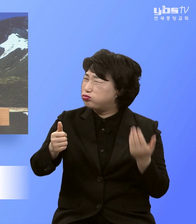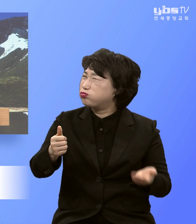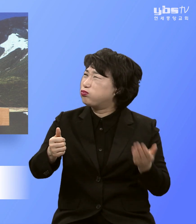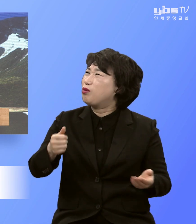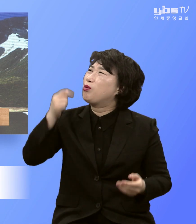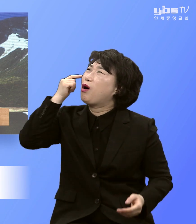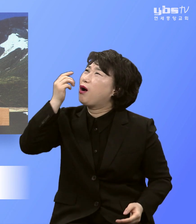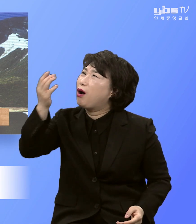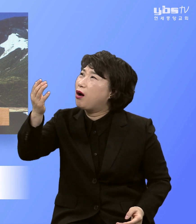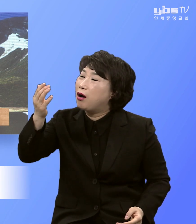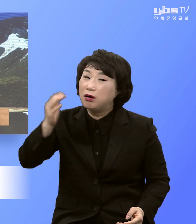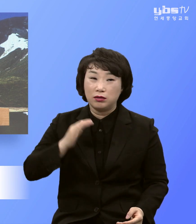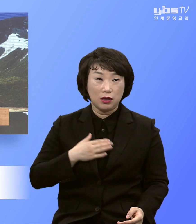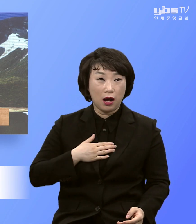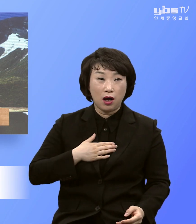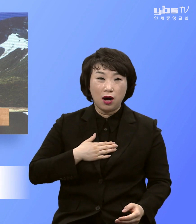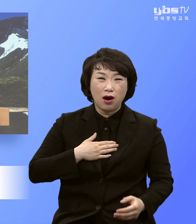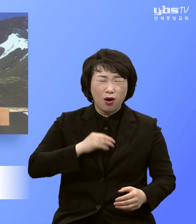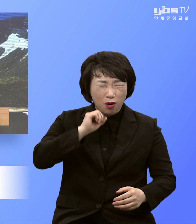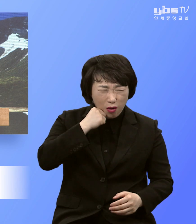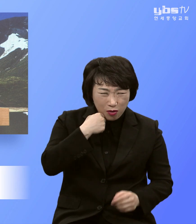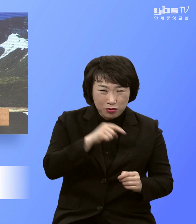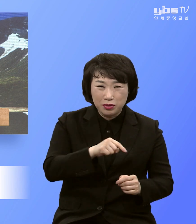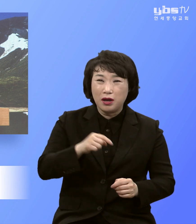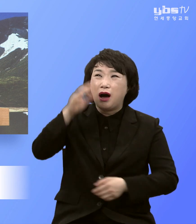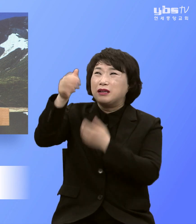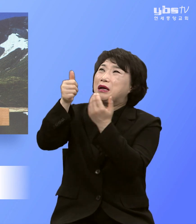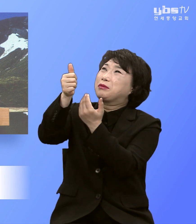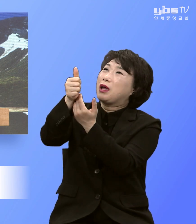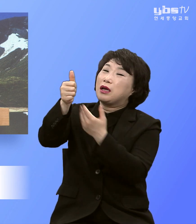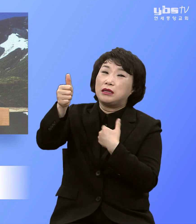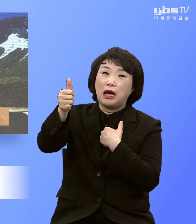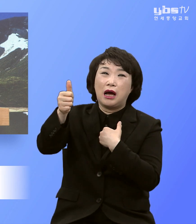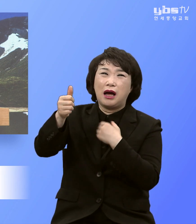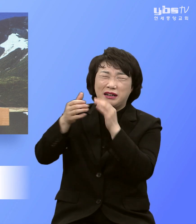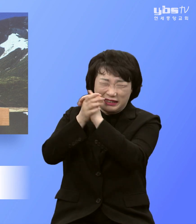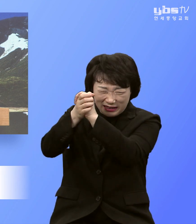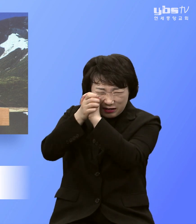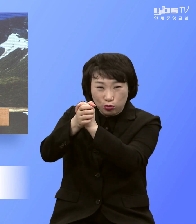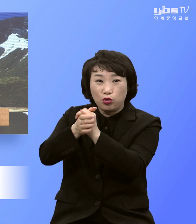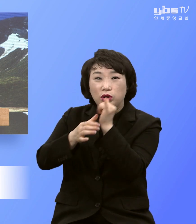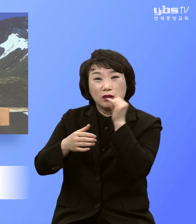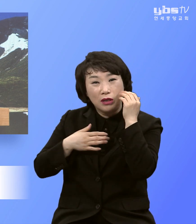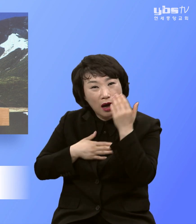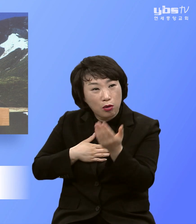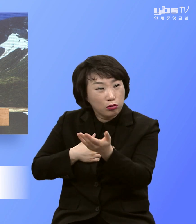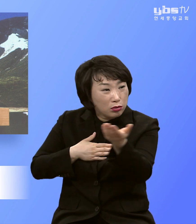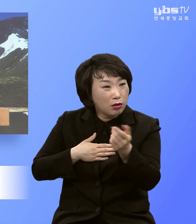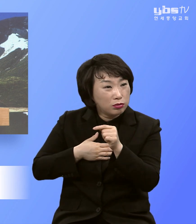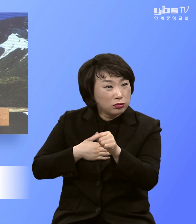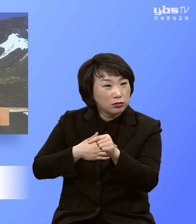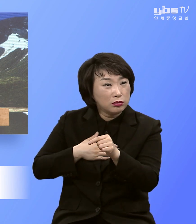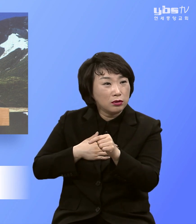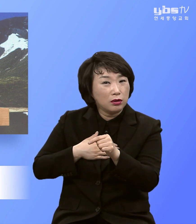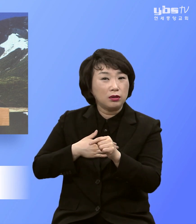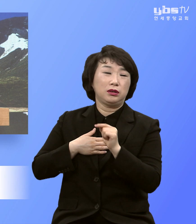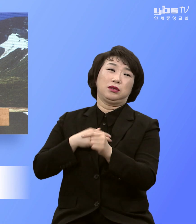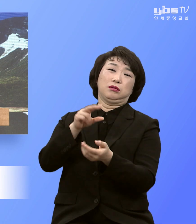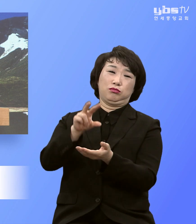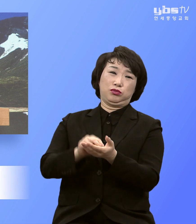하시나? 고통을 내놓고 하나님 앞에 얼마나 애절하고 통절하게 기도해